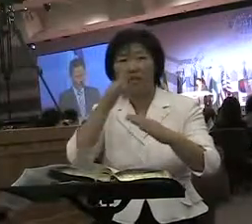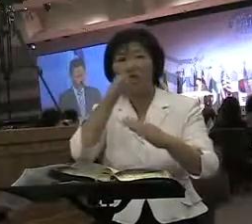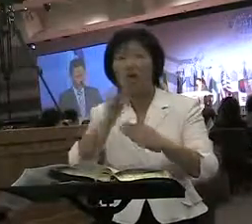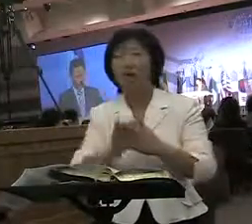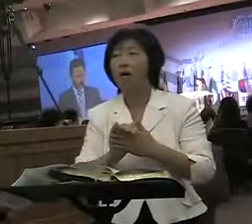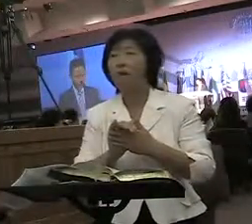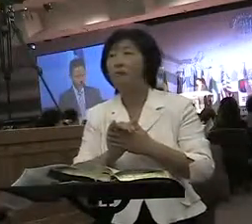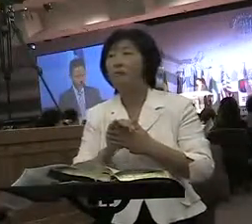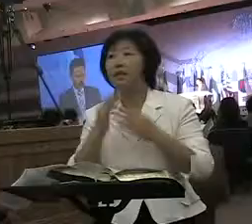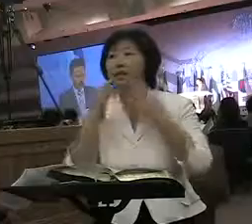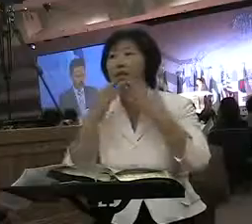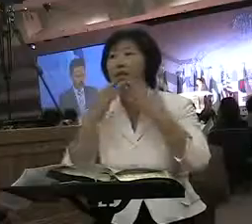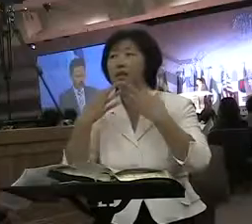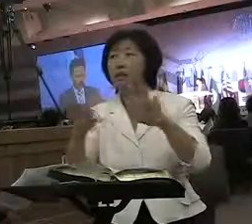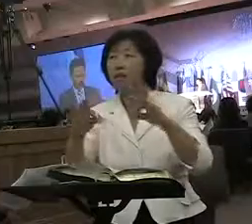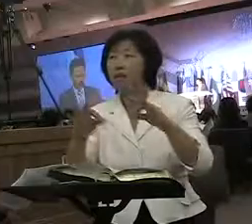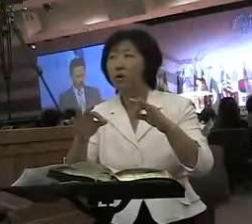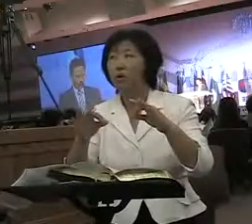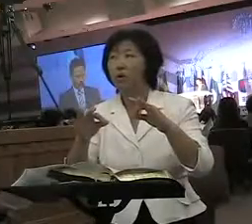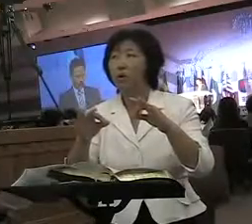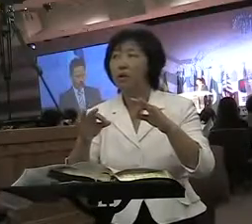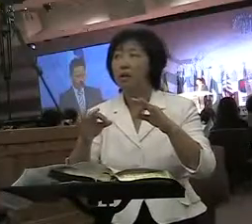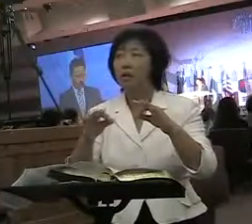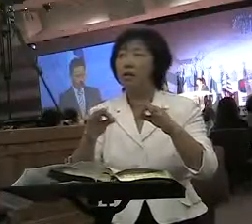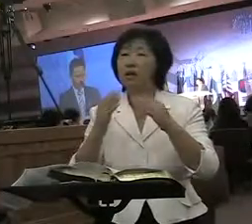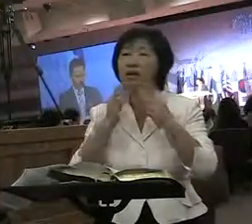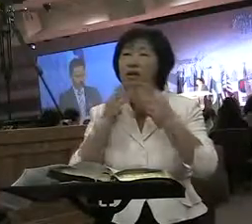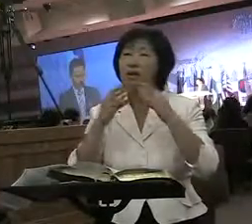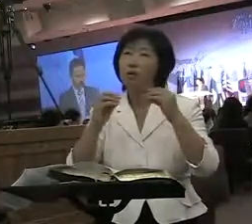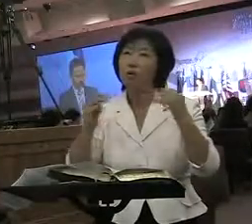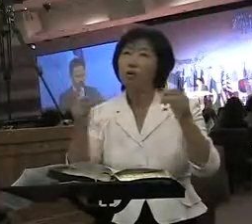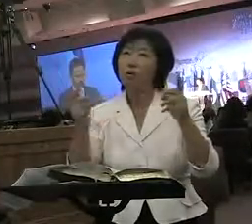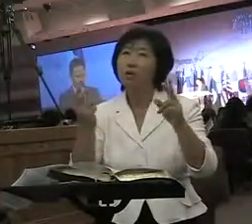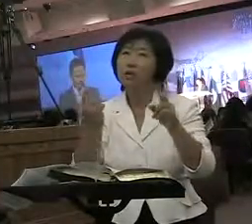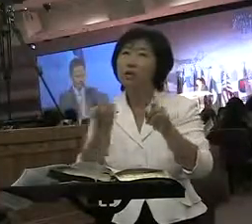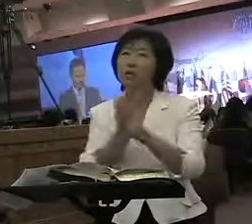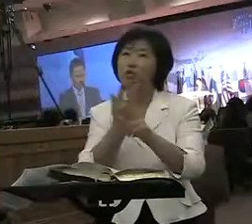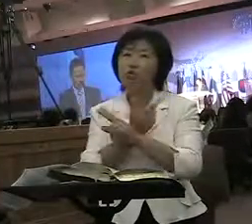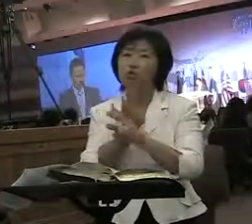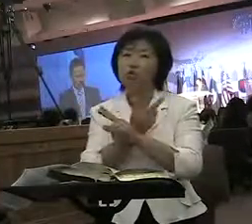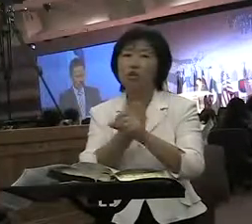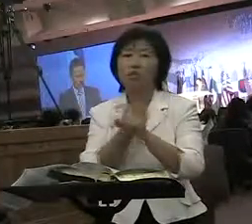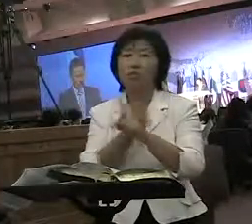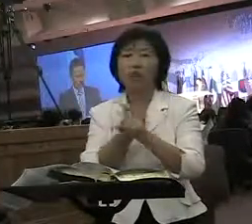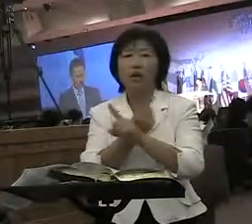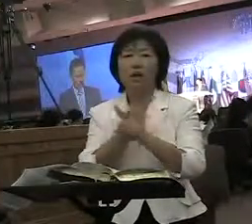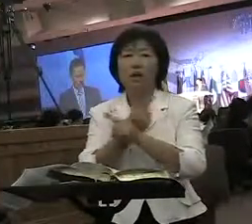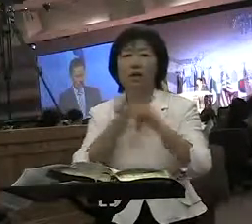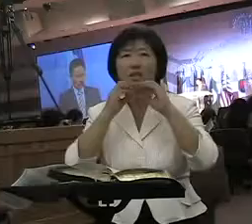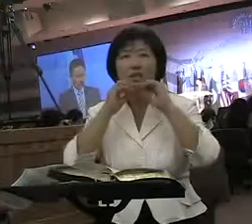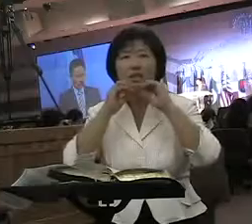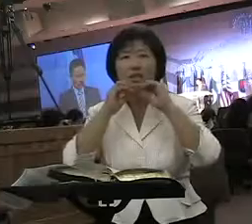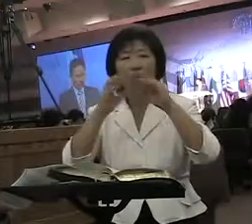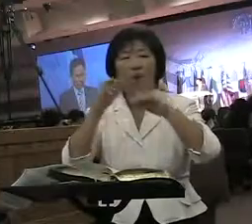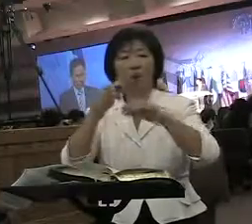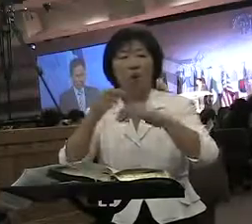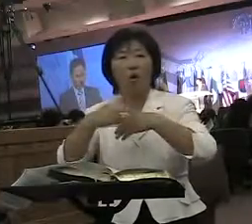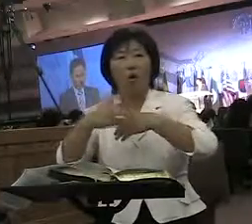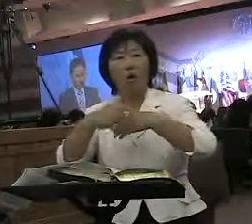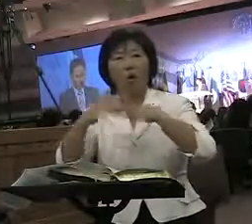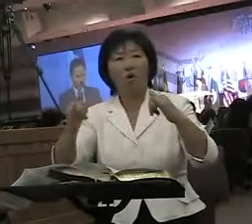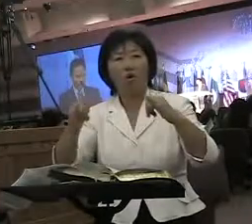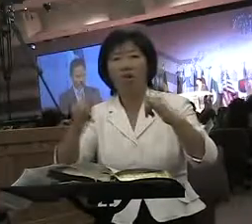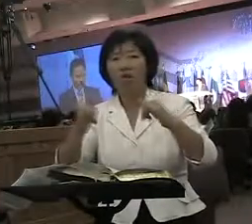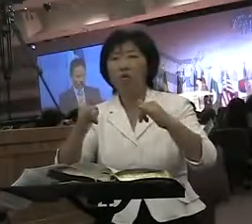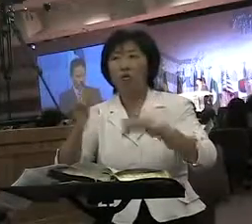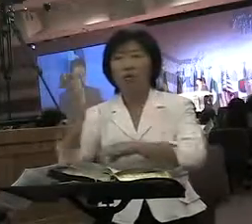이번 금요일 토요일 양일간 베델 한인교회에서 치유하여 자유케 하라는 선교 의료 컨퍼런스가 있습니다.